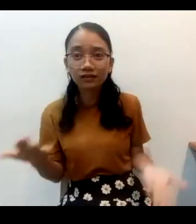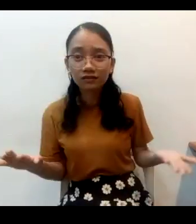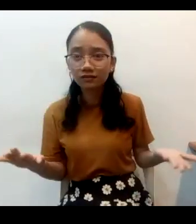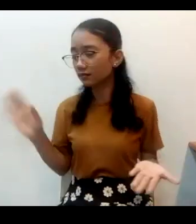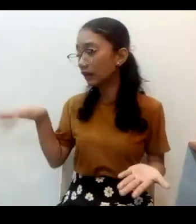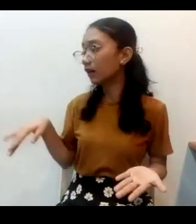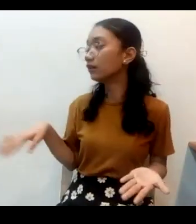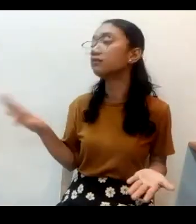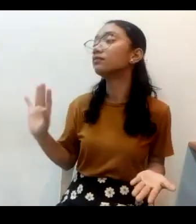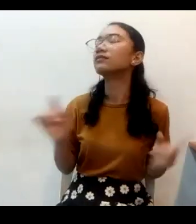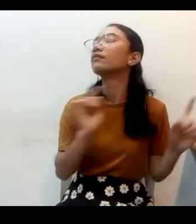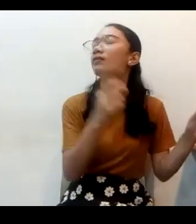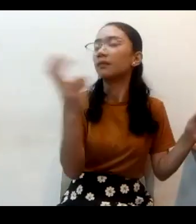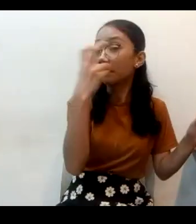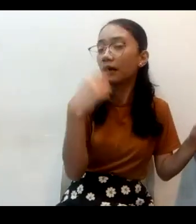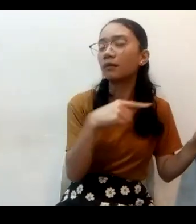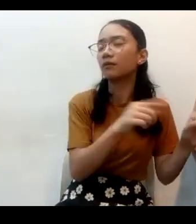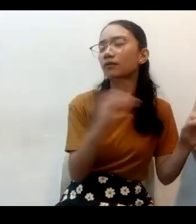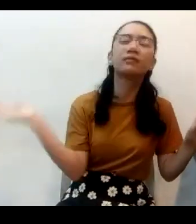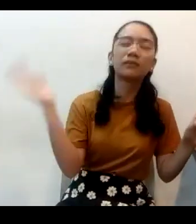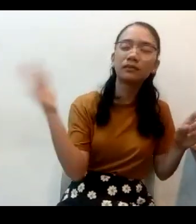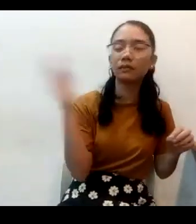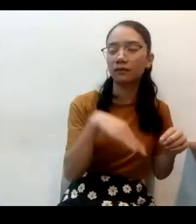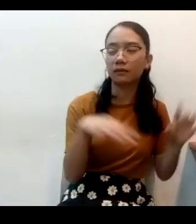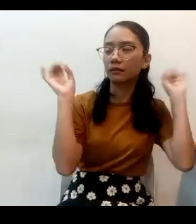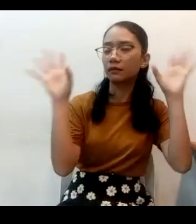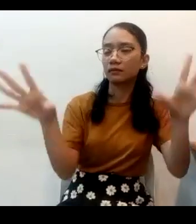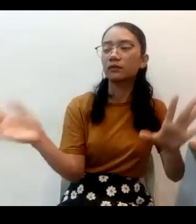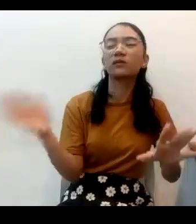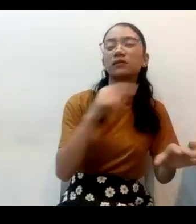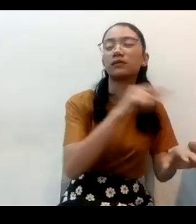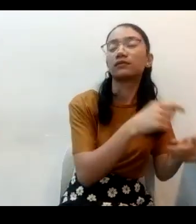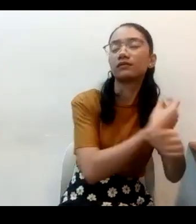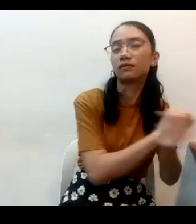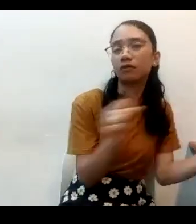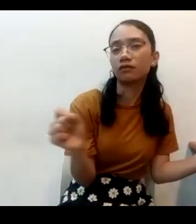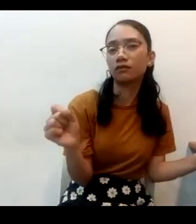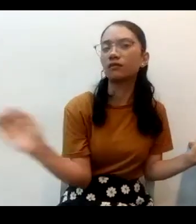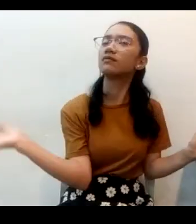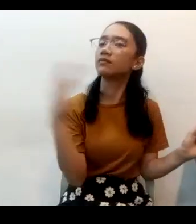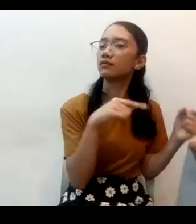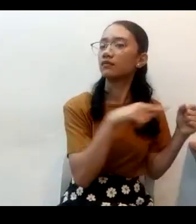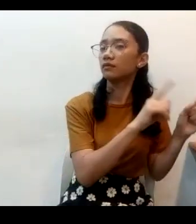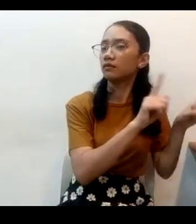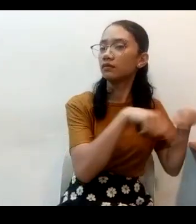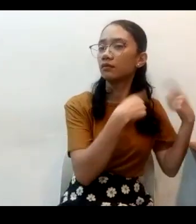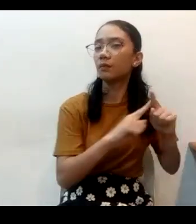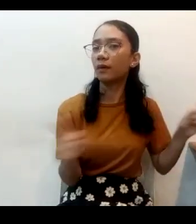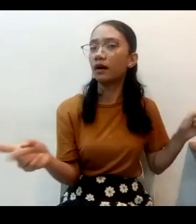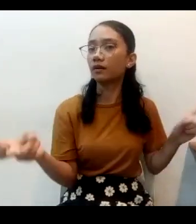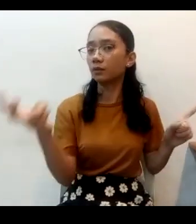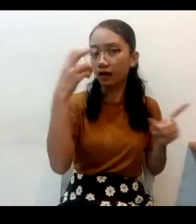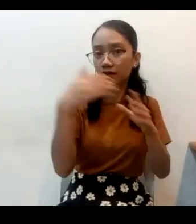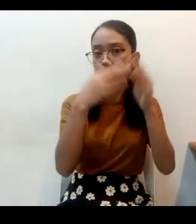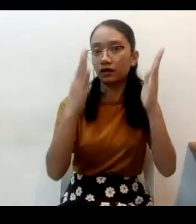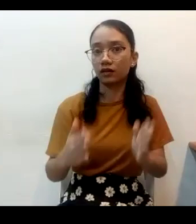Hey, this way is really dangerous. Let's go this way. Yung daan mo talagang pakapanganin, kaya ito tayo dumaan. But this blind,